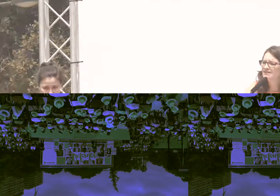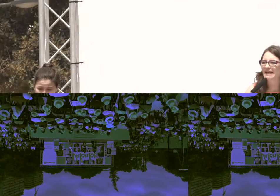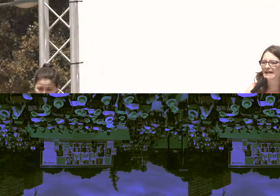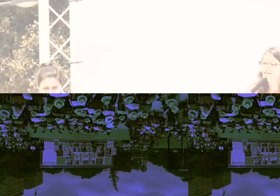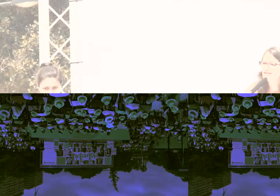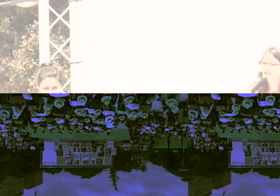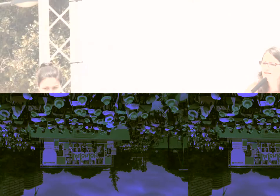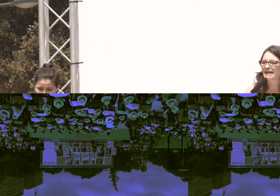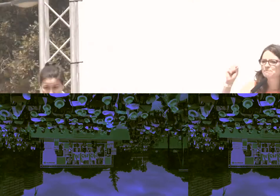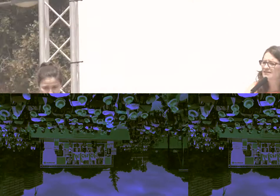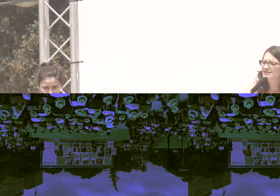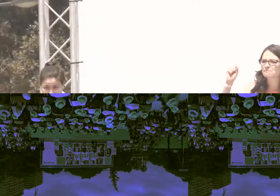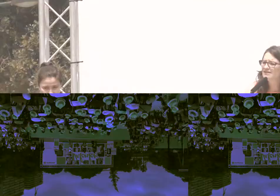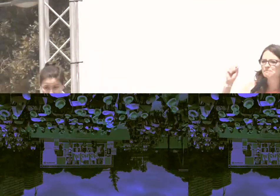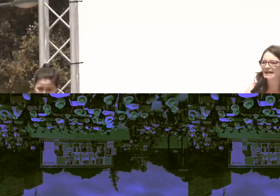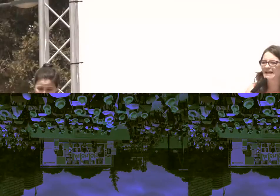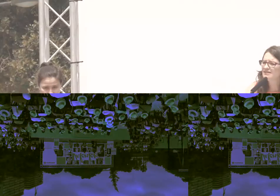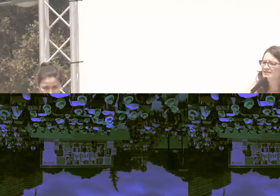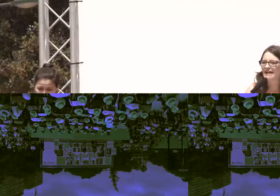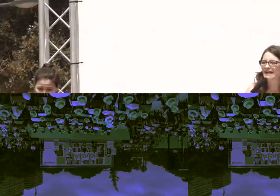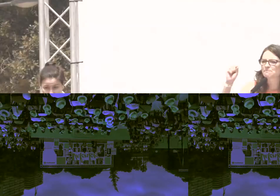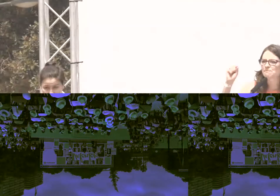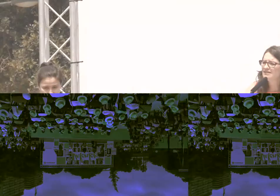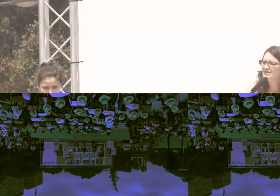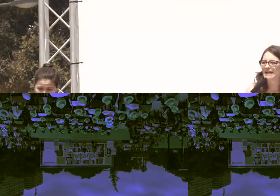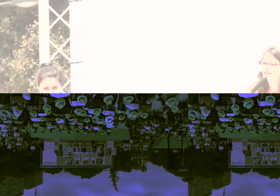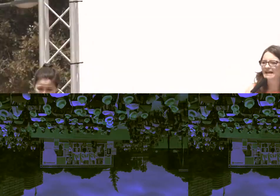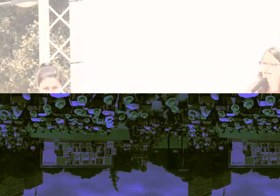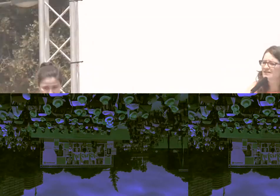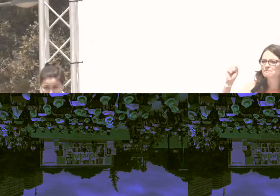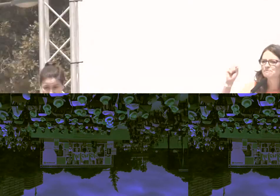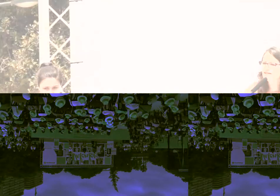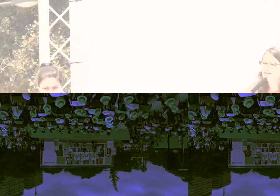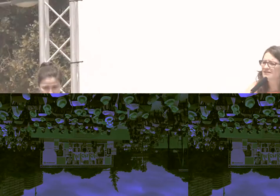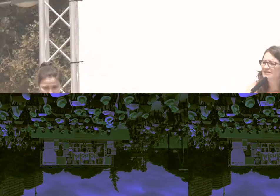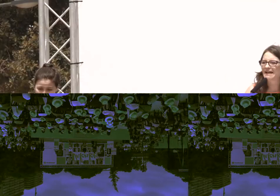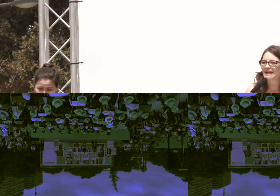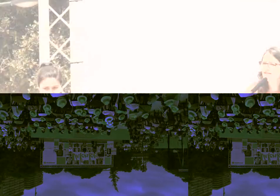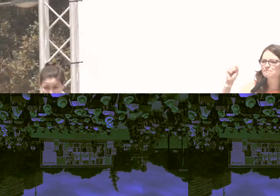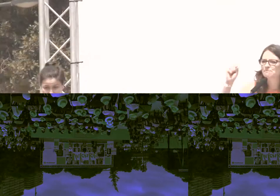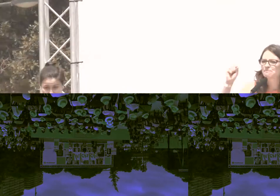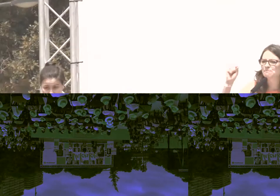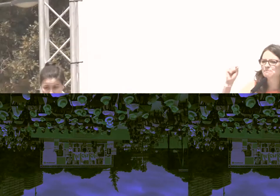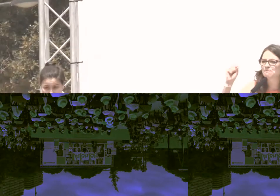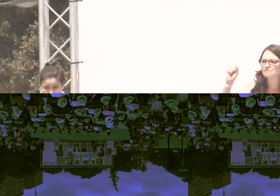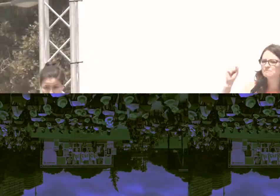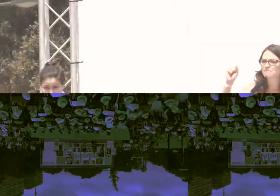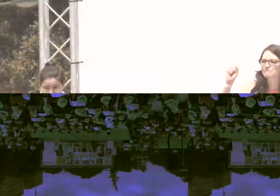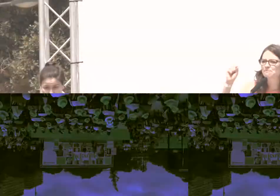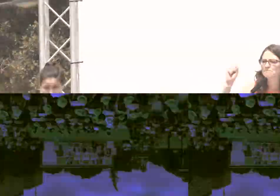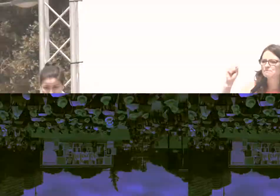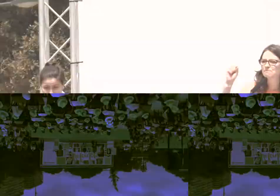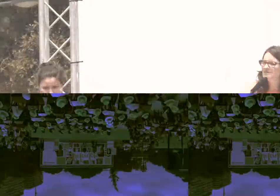Anem a ampliar recursos en Torrevieja, en València. Anem a passar de 36 infodones a 76 infodones. Això